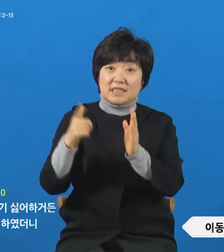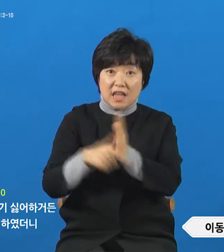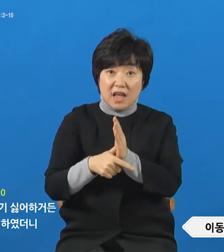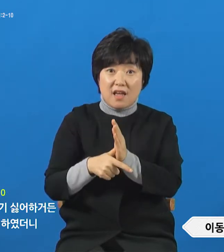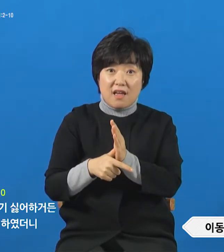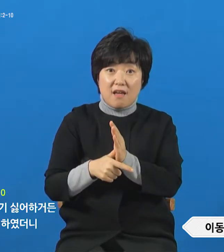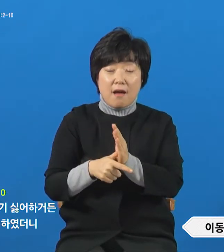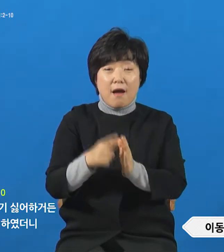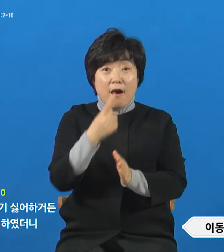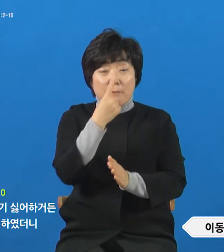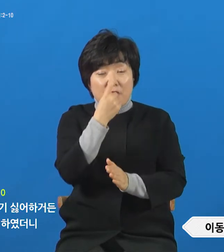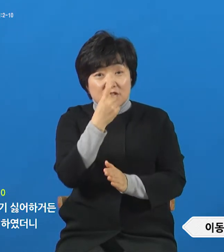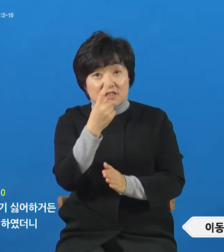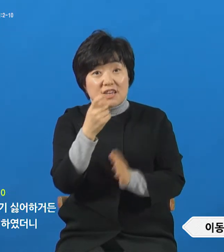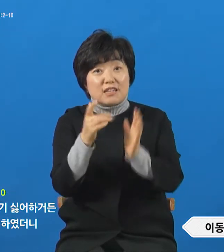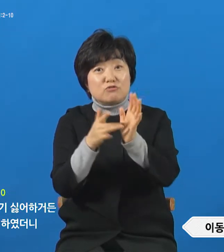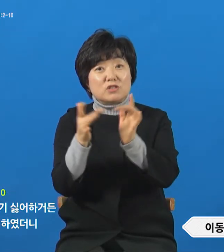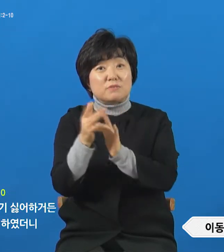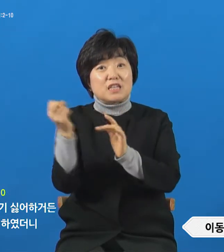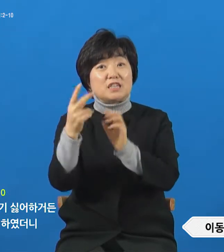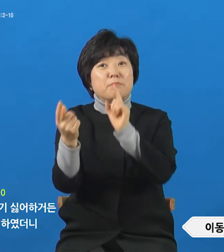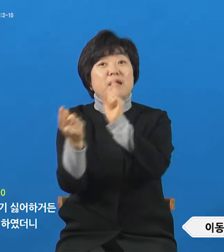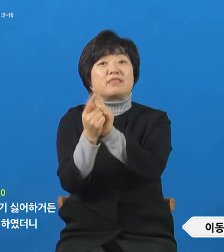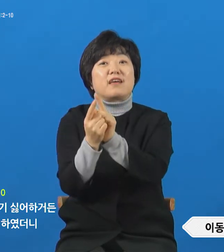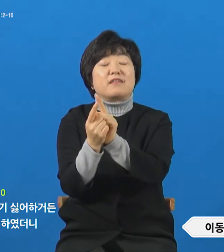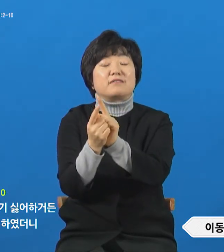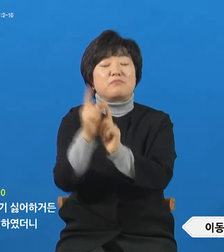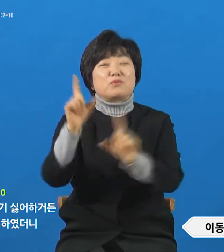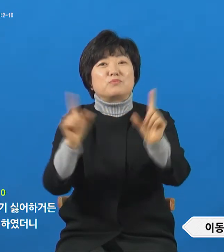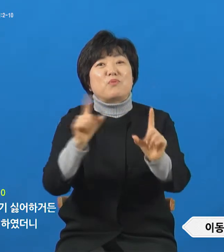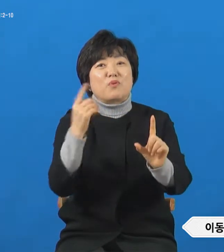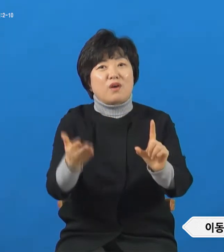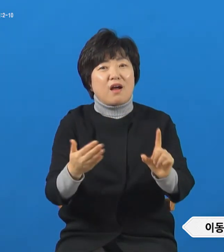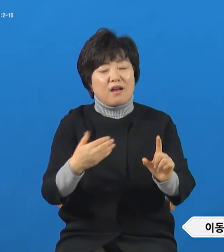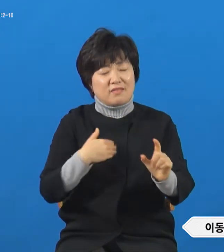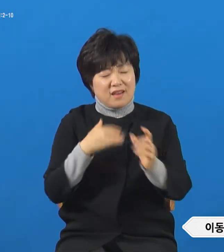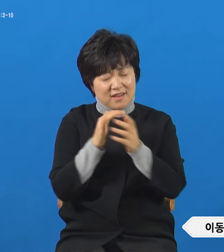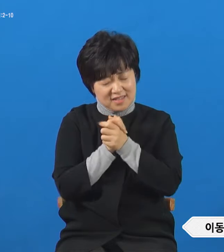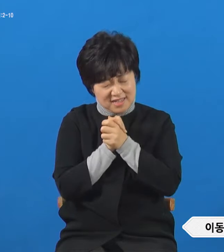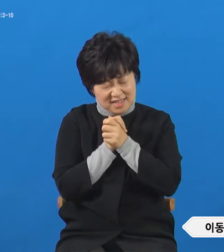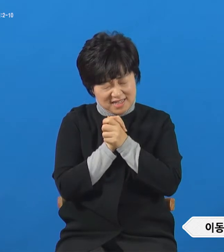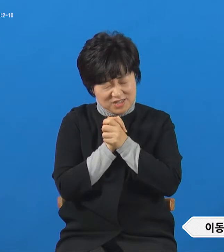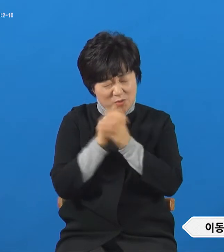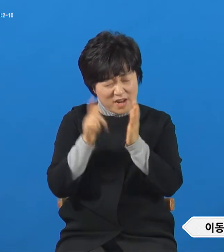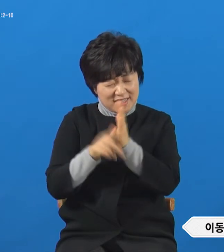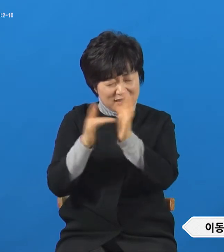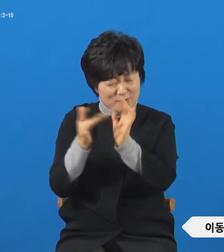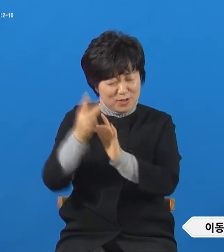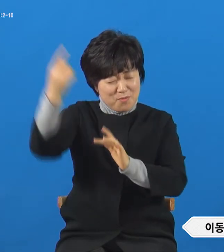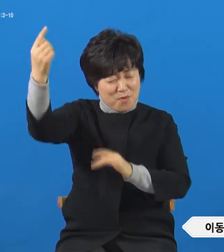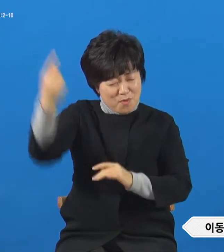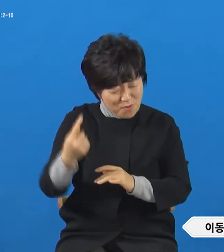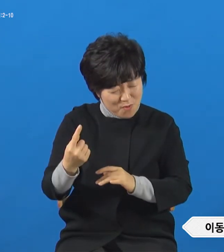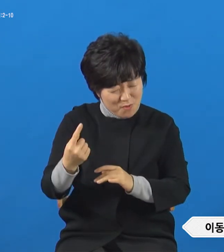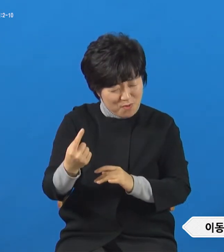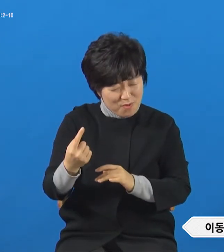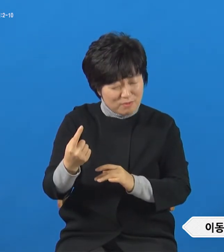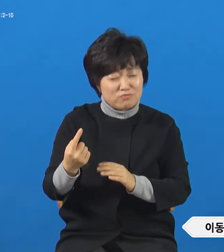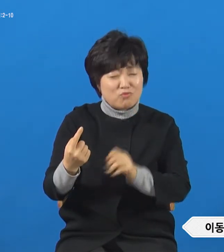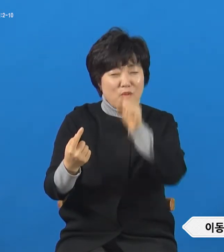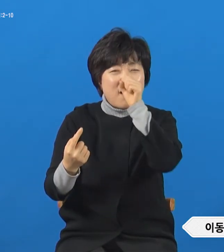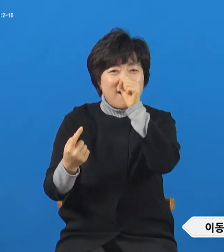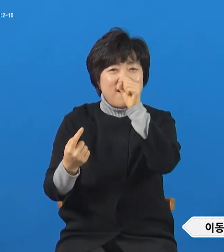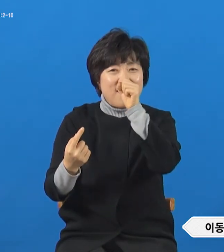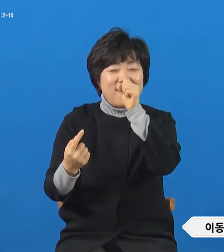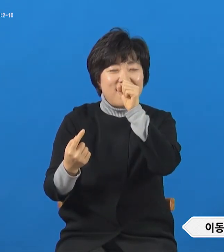때 제일 멋지게 예수님을 만나는 모습이 뭘까요? 우리는 생각하면서 기도하다 예수님 오시면 얼마나 좋을까? 뭐